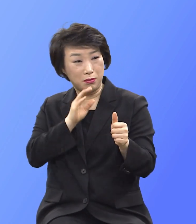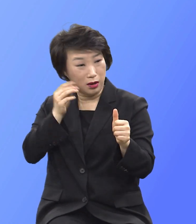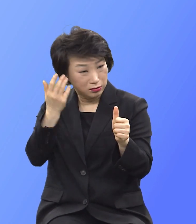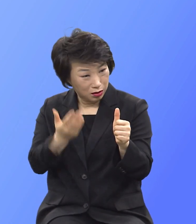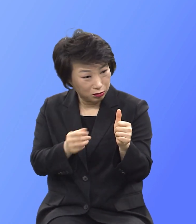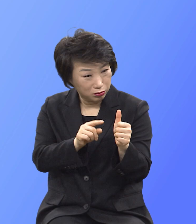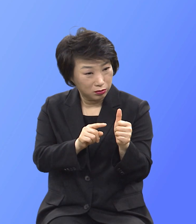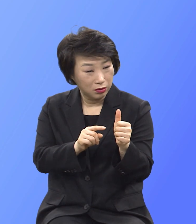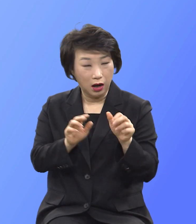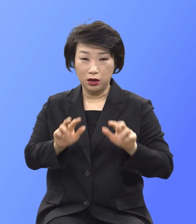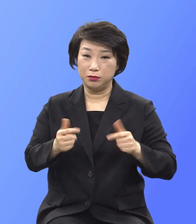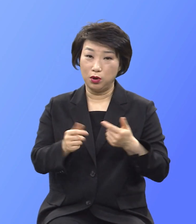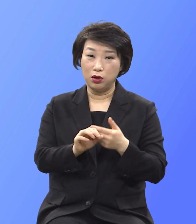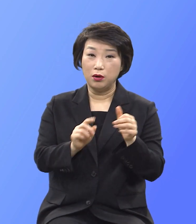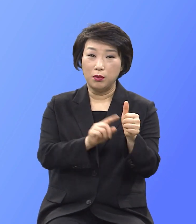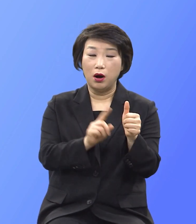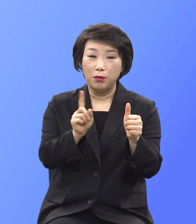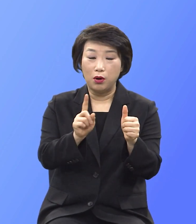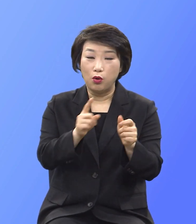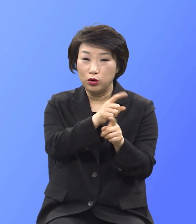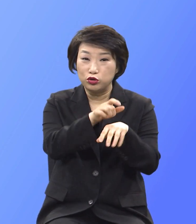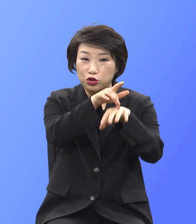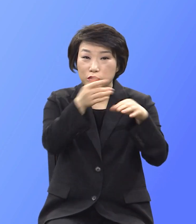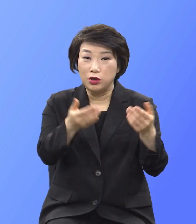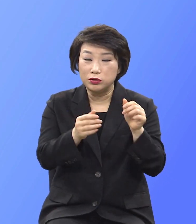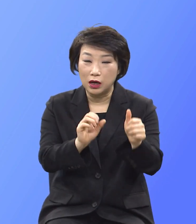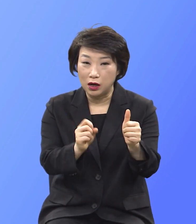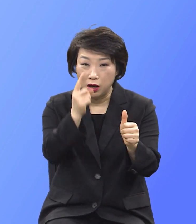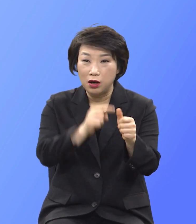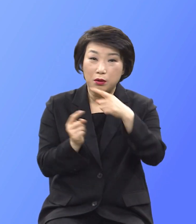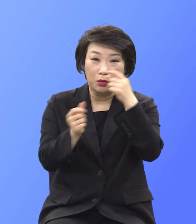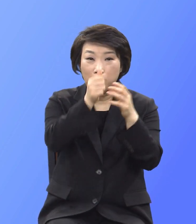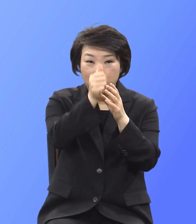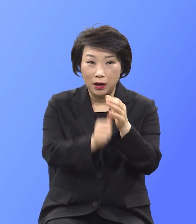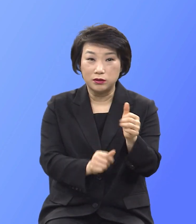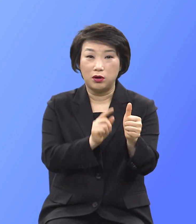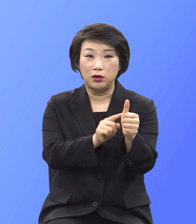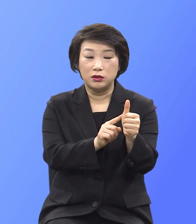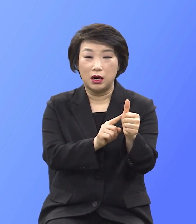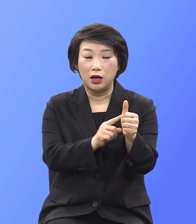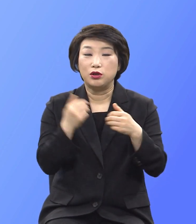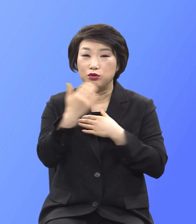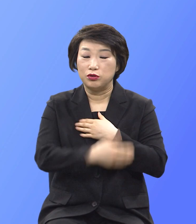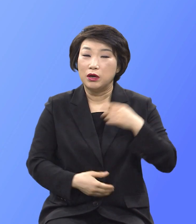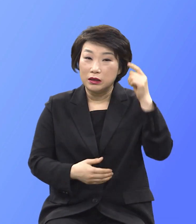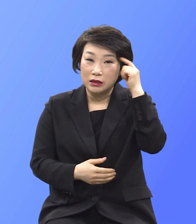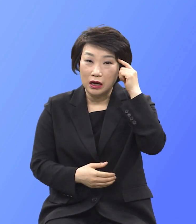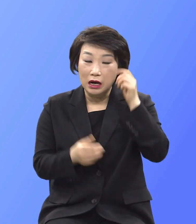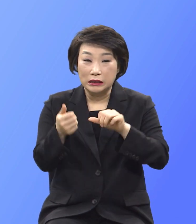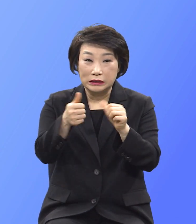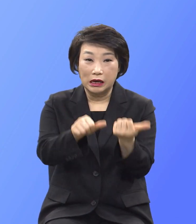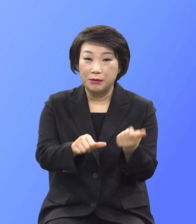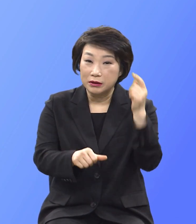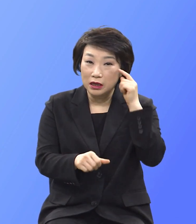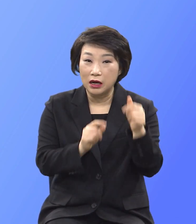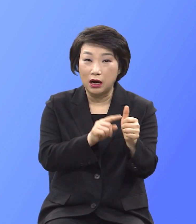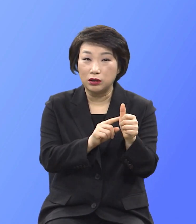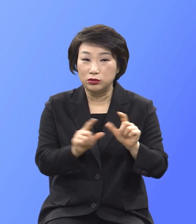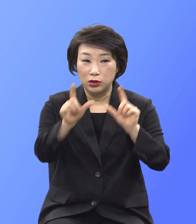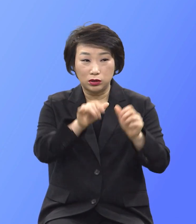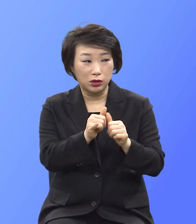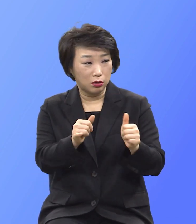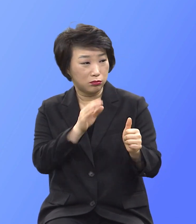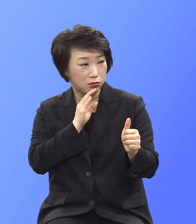사람이야. 아직 그러니 마귀 사단 귀신에게 미혹되어서 육신의 생각, 사망의 생각으로